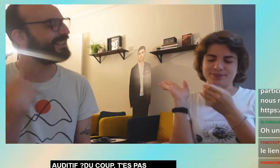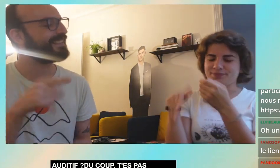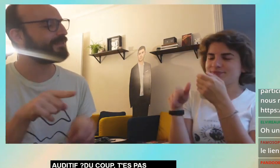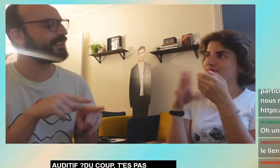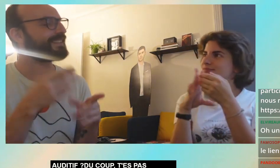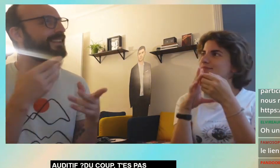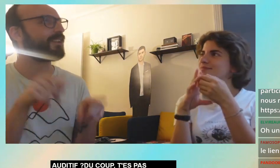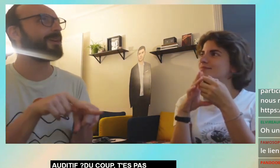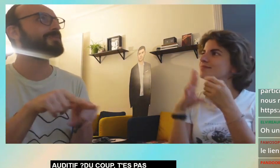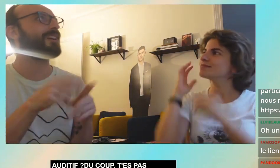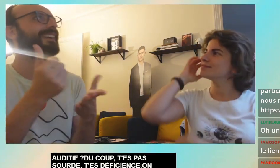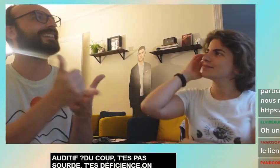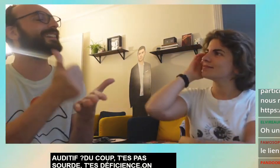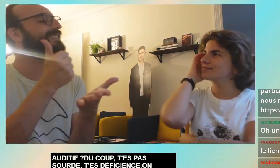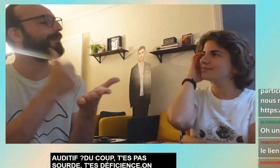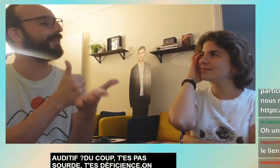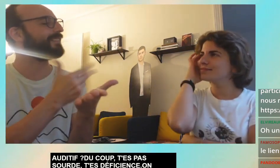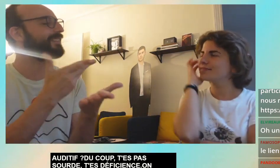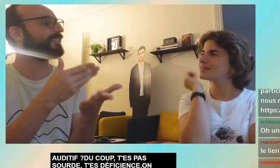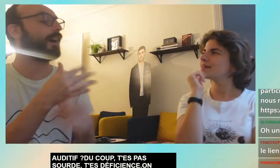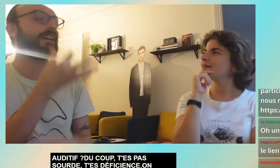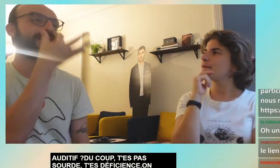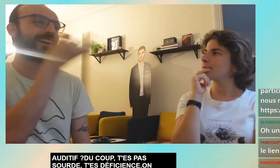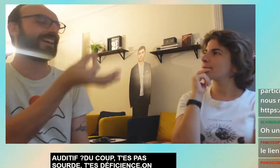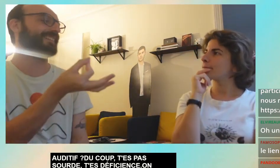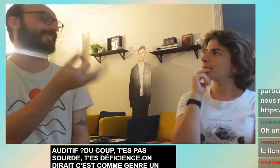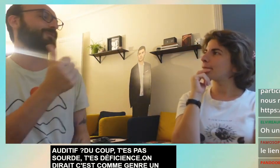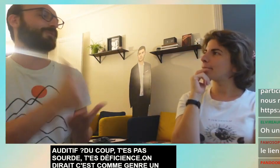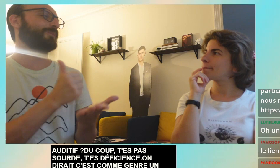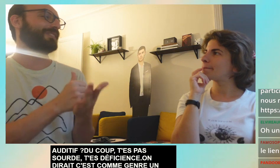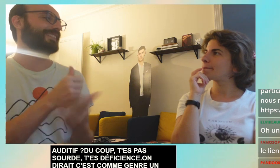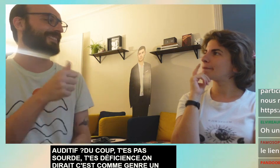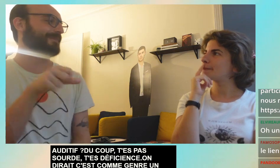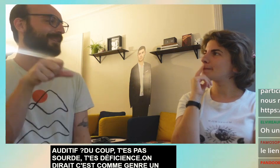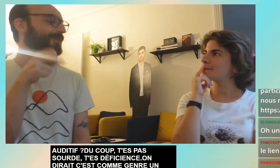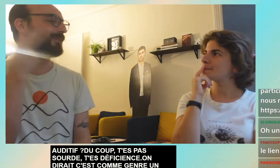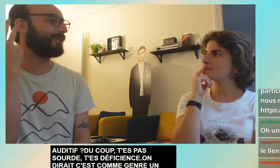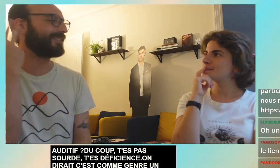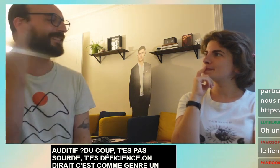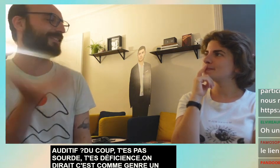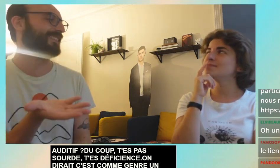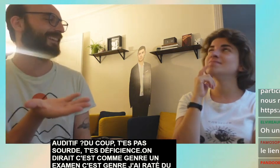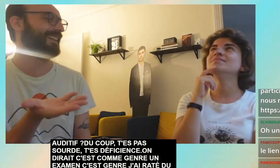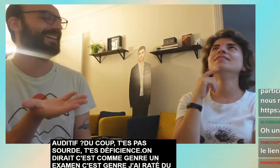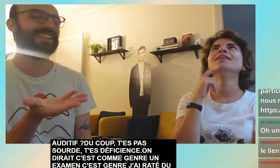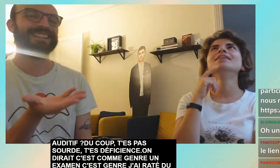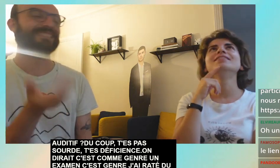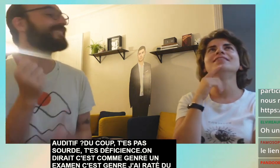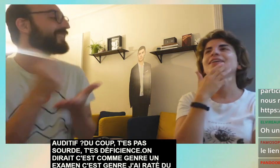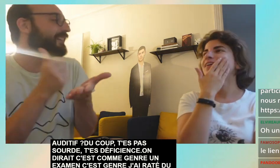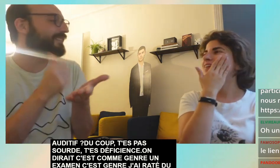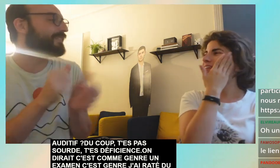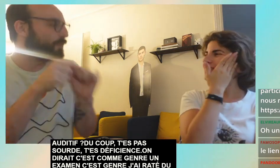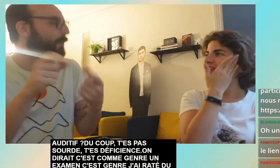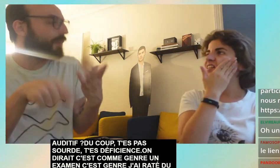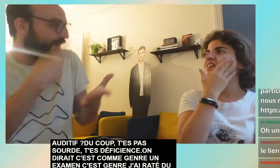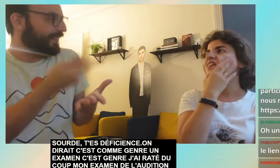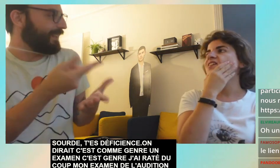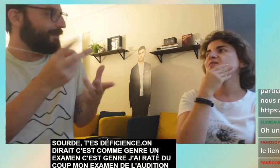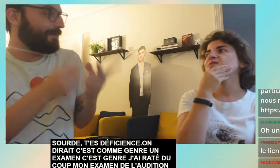On dirait c'est comme genre un examen. C'est genre, j'ai raté du coup mon examen de l'audition. Juste, tu peux réessayer.